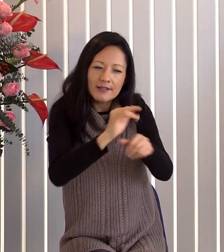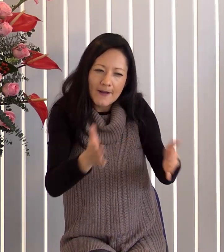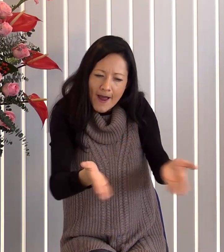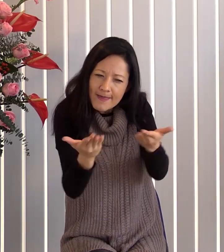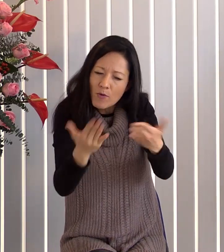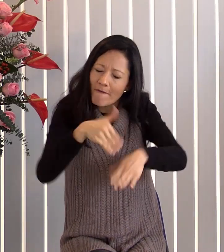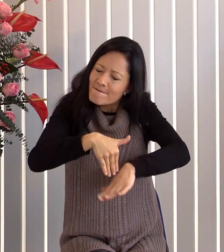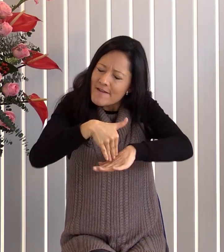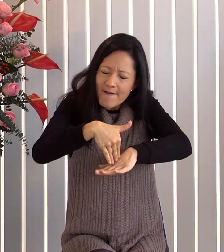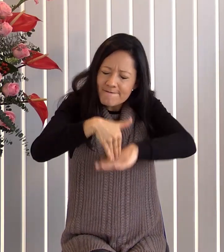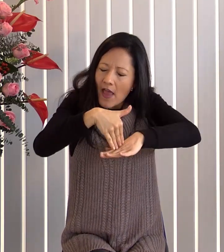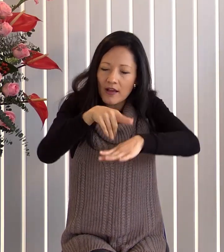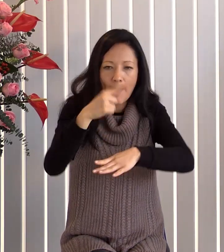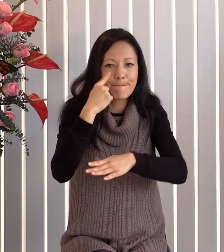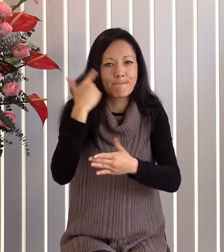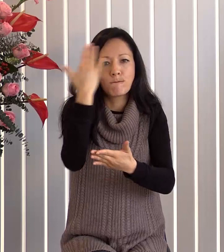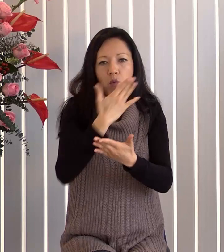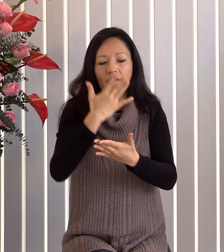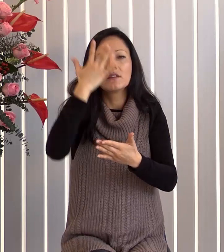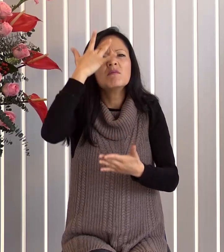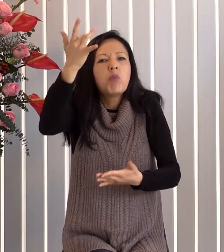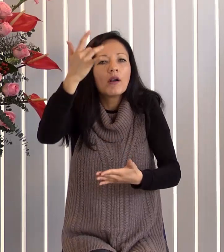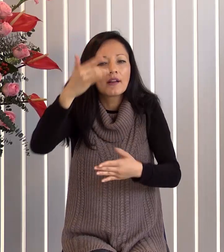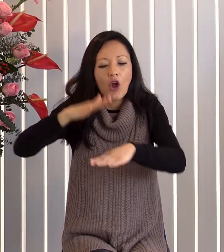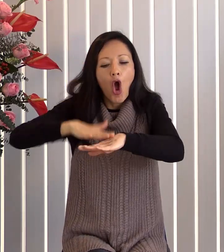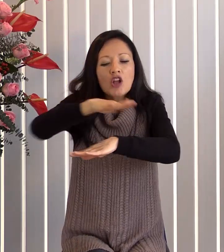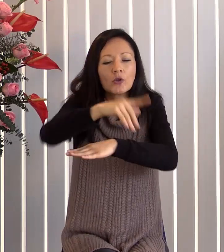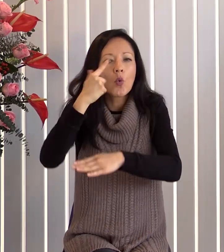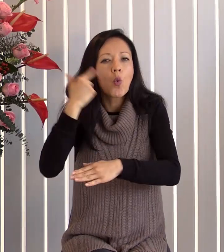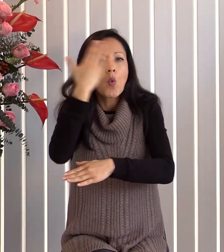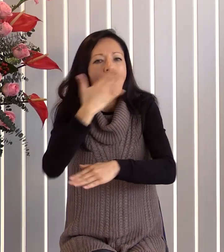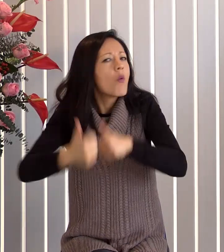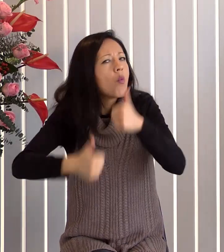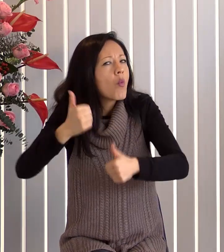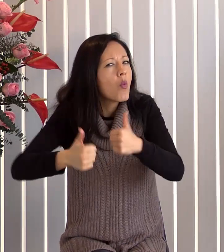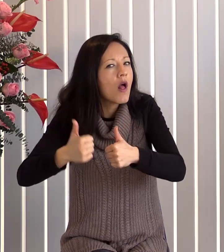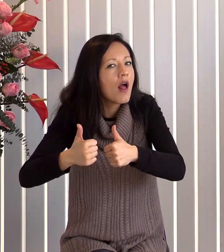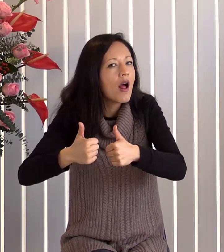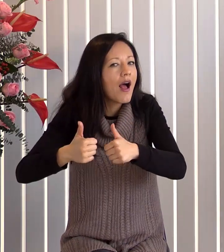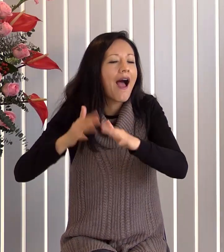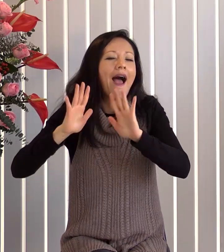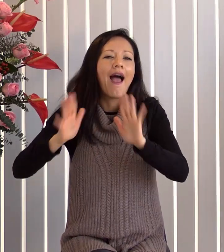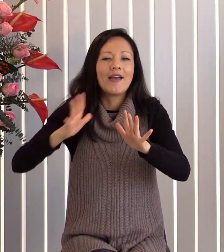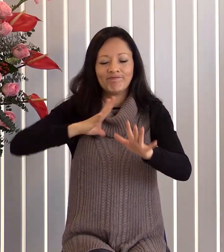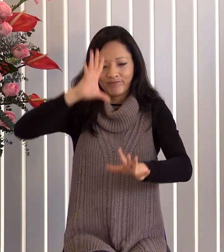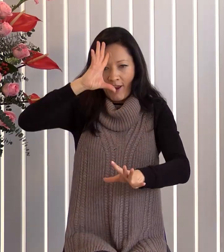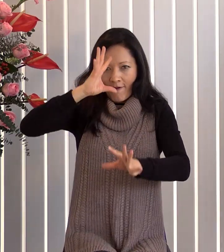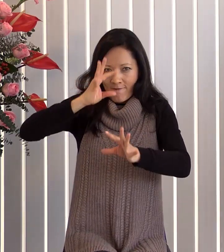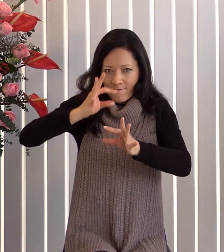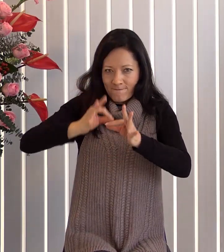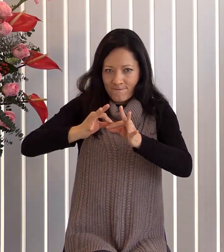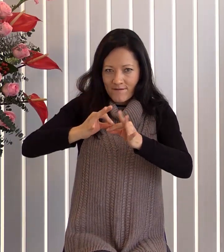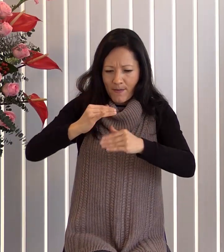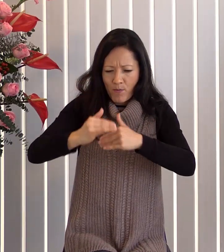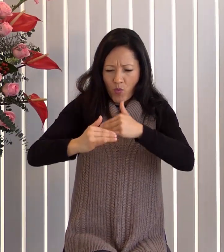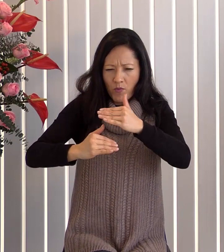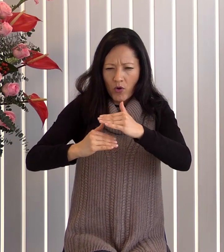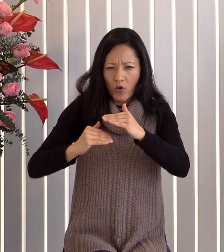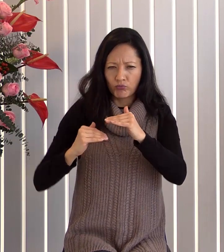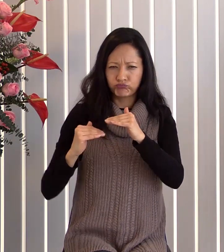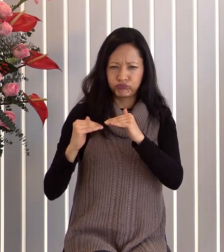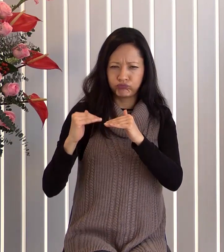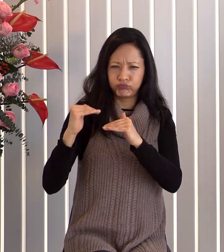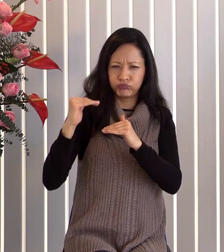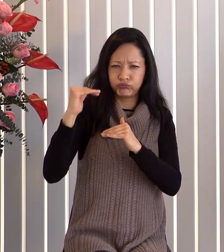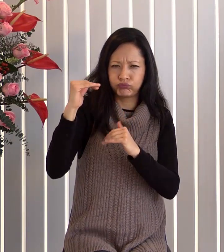resistan en la prueba, porque la prueba ¿qué hace? La prueba hace que la fe sea afinada, que la